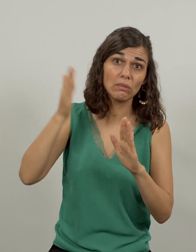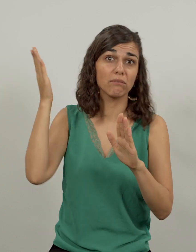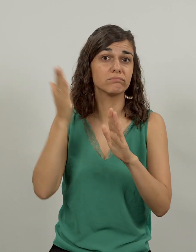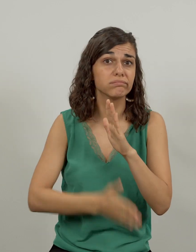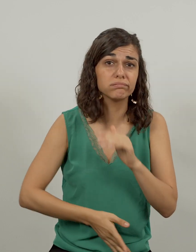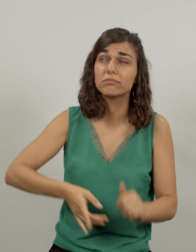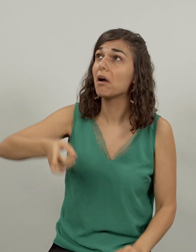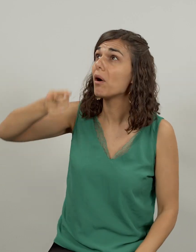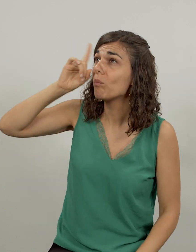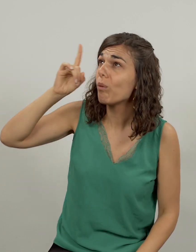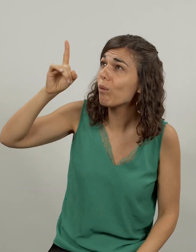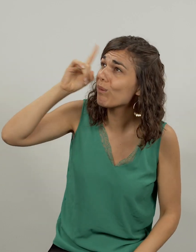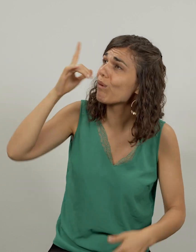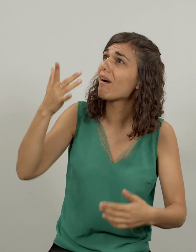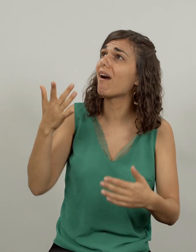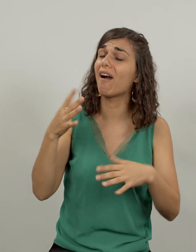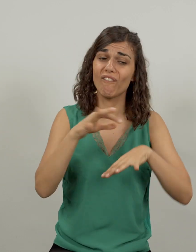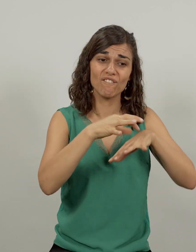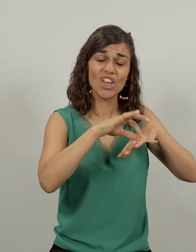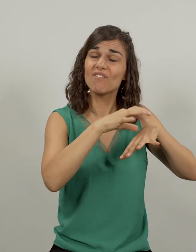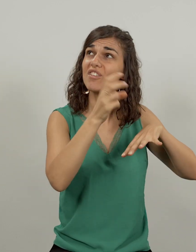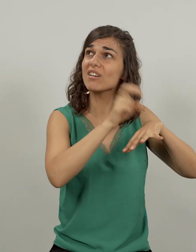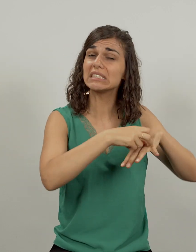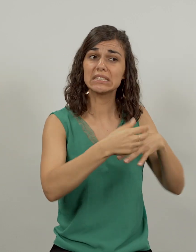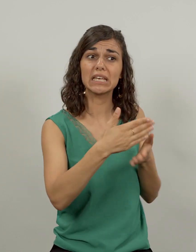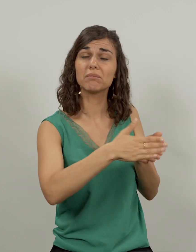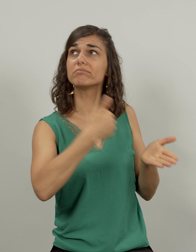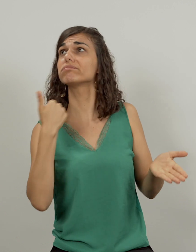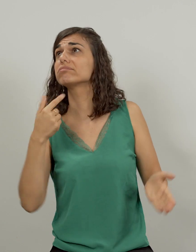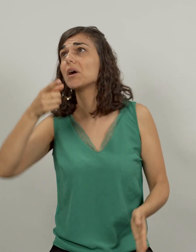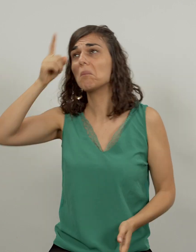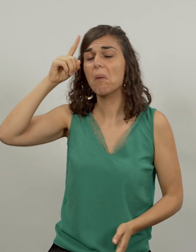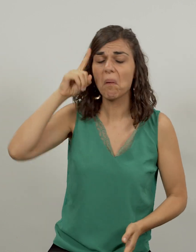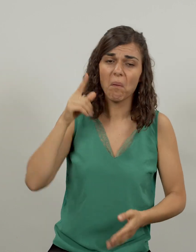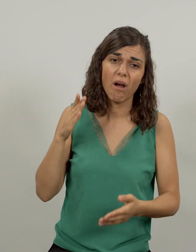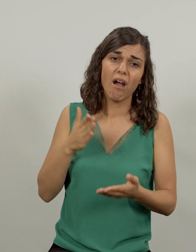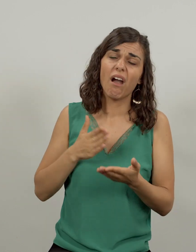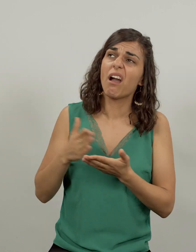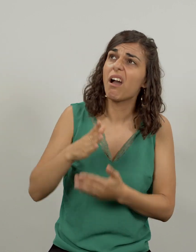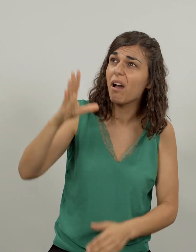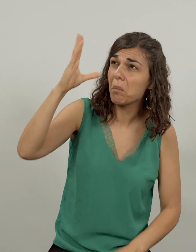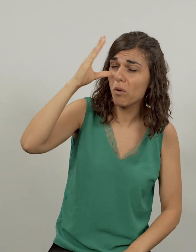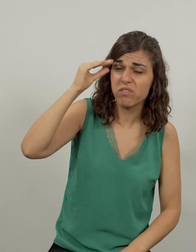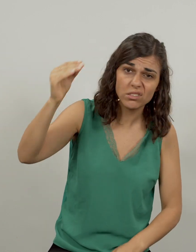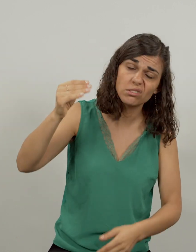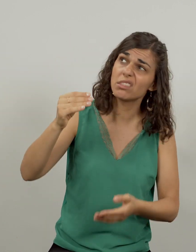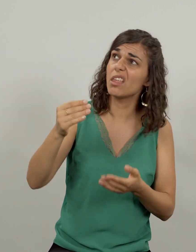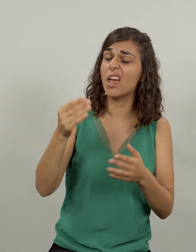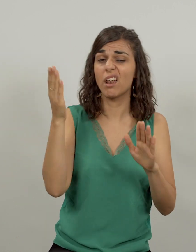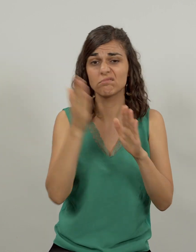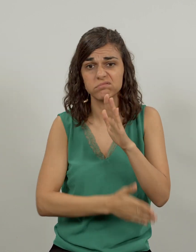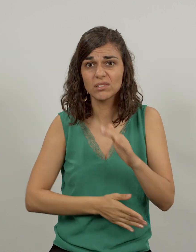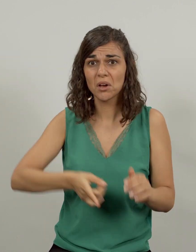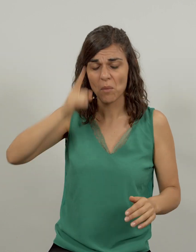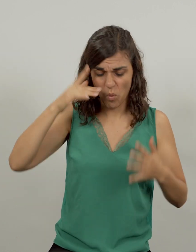mes études? Pourquoi mon fiancé m'a abandonné? Pourquoi j'ai raté ma carrière? Pourquoi